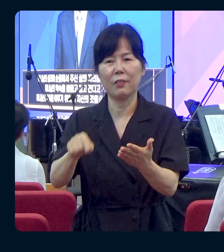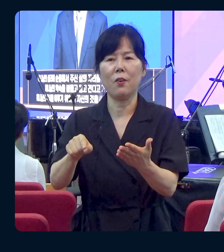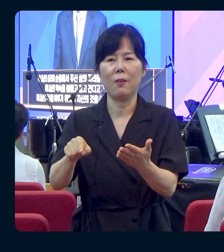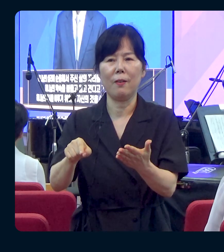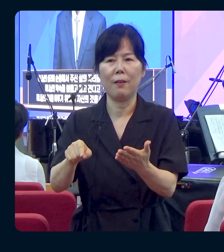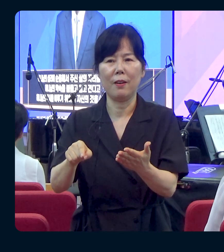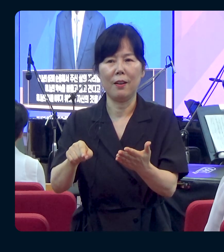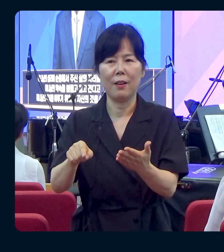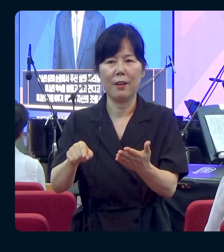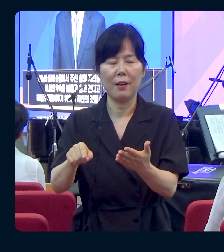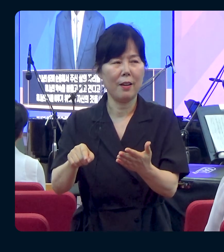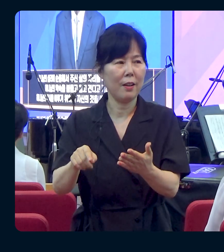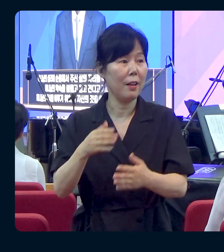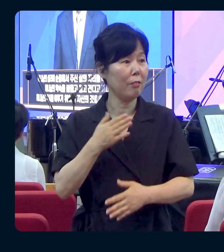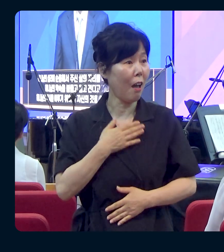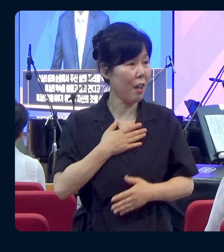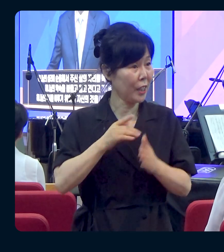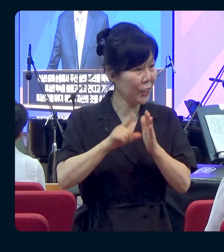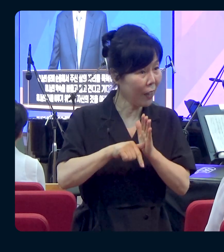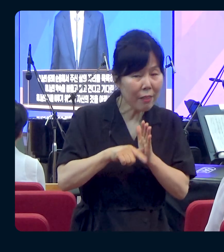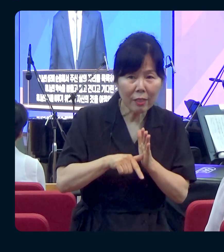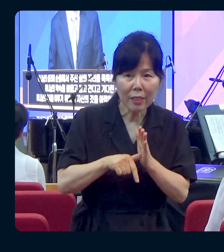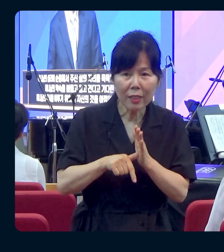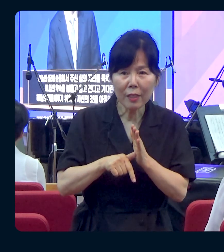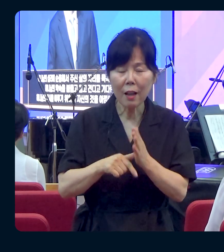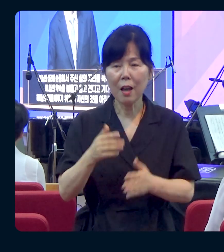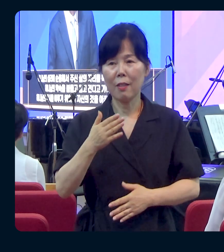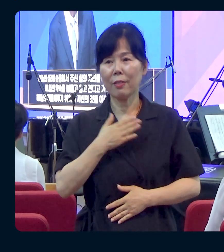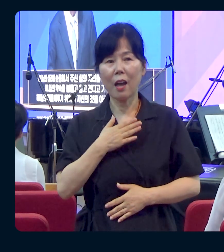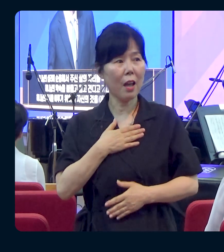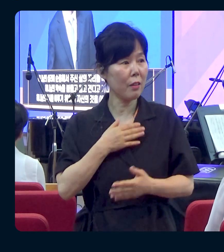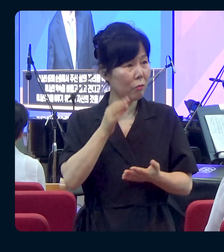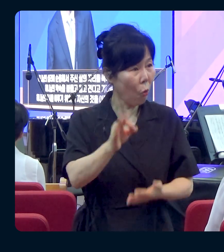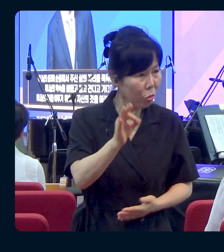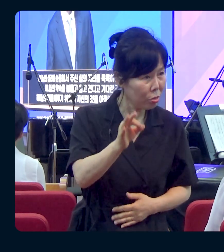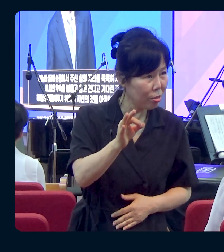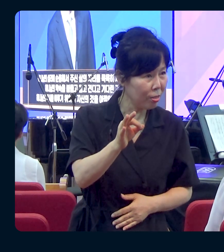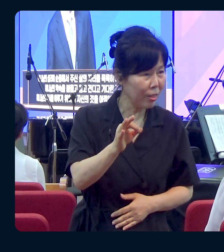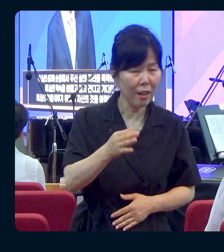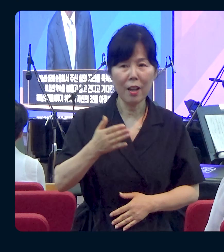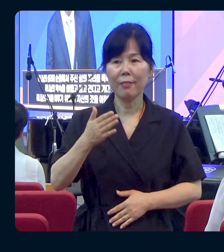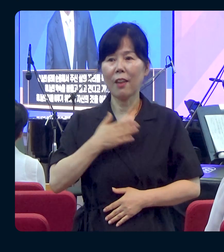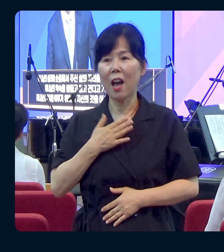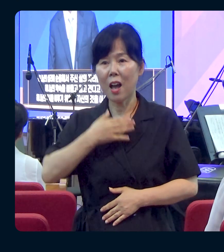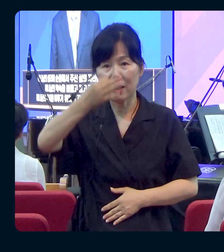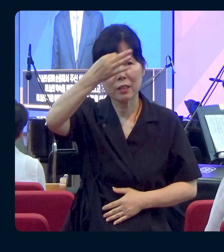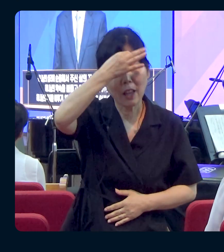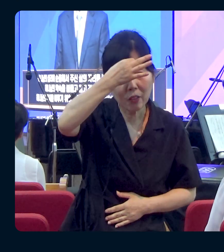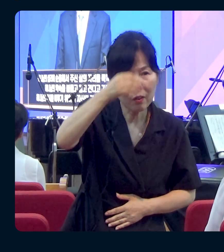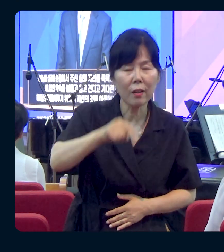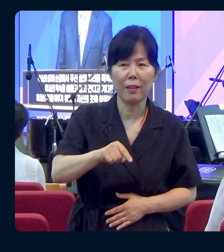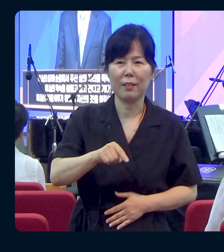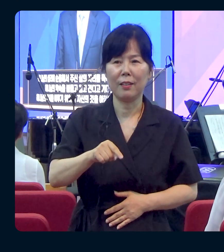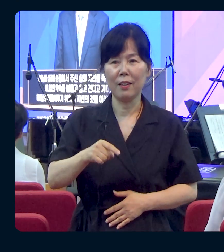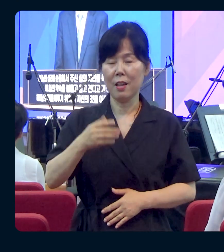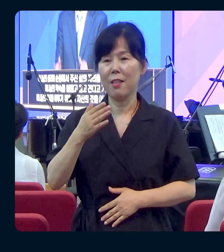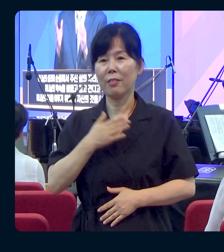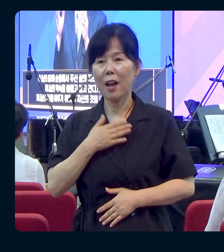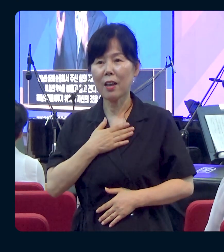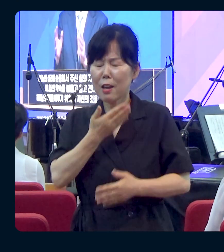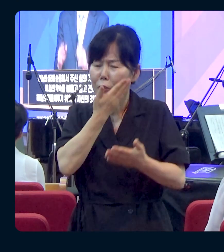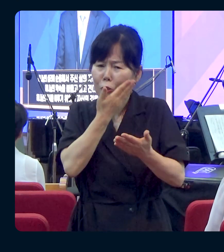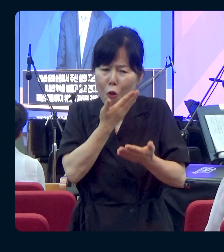위하여 자신의 것을 아낌없이 헌신하는 것, 자기의 시간과 자기의